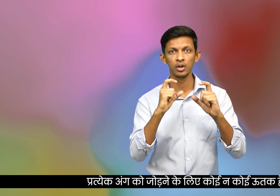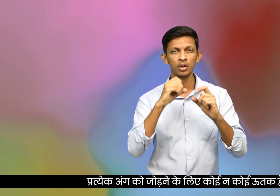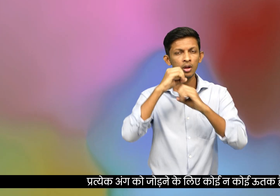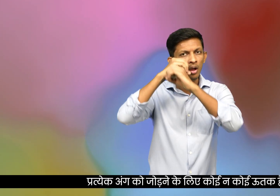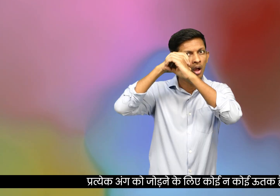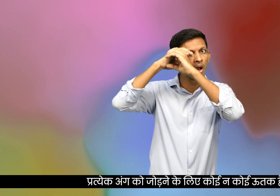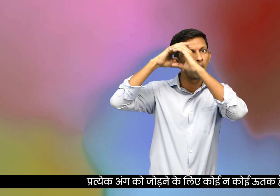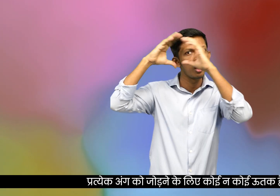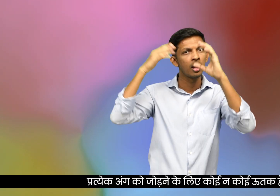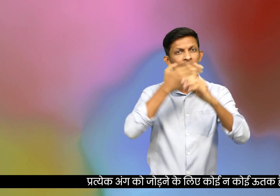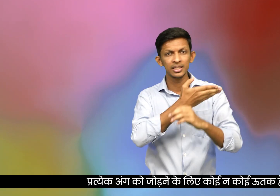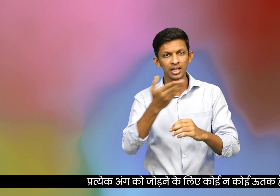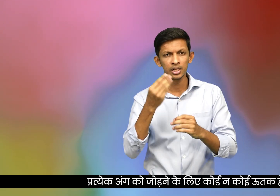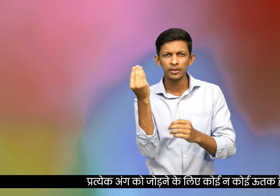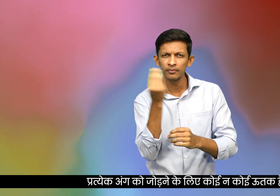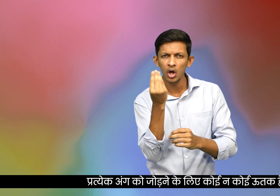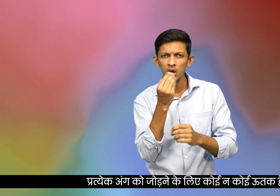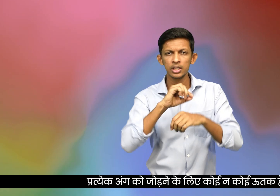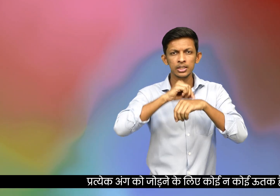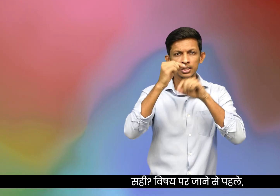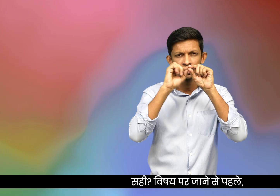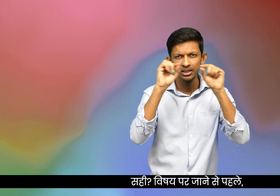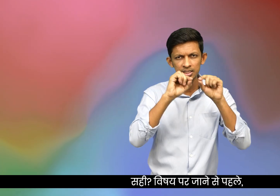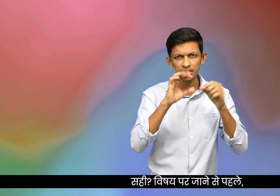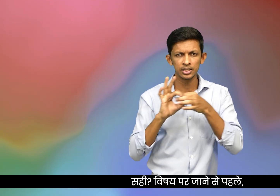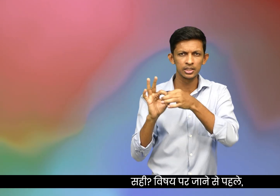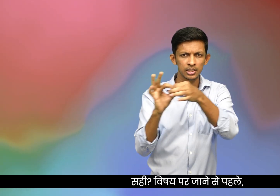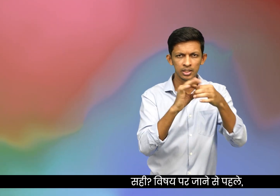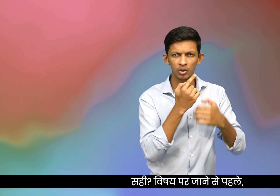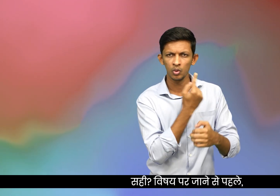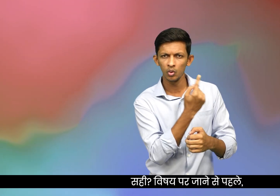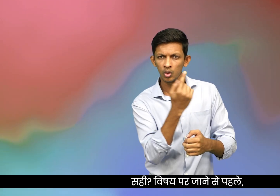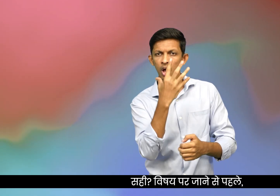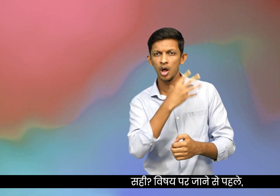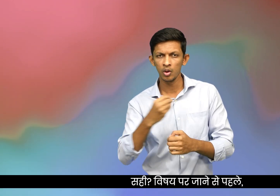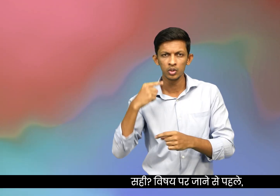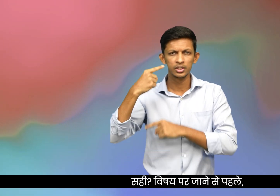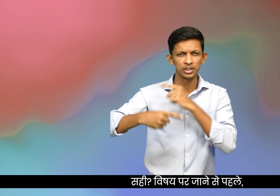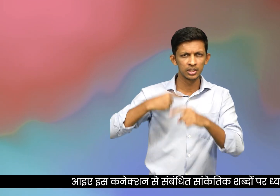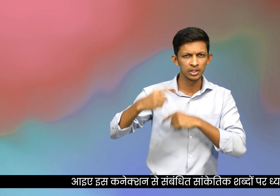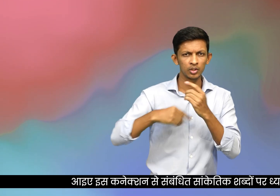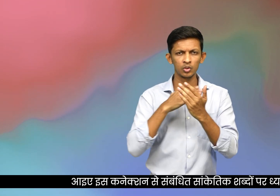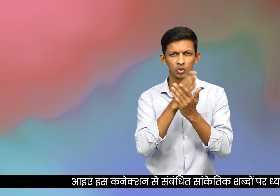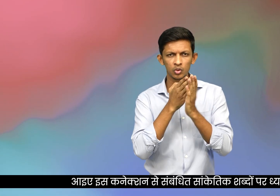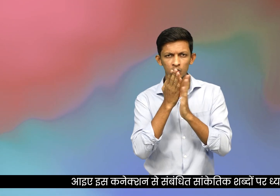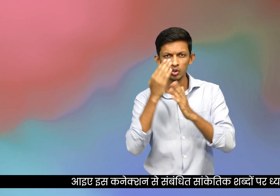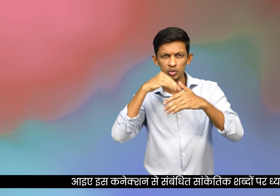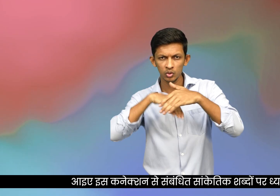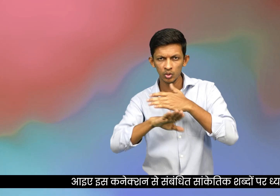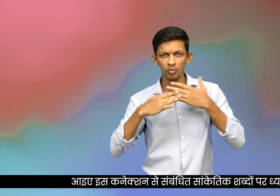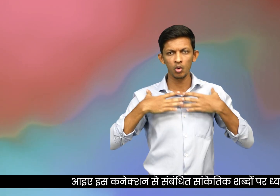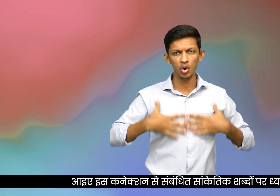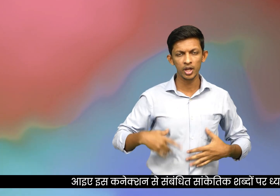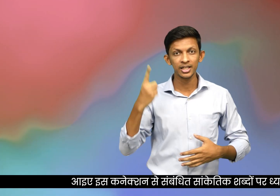प्रत्येक अंग को जोड़ने के लिए कोई ना कोई ऊतक है। सही विषय पर जाने से पहले आइए इन कनेक्शन